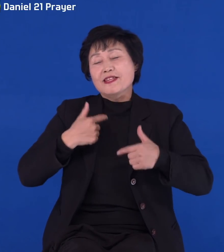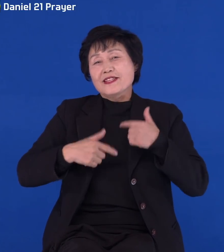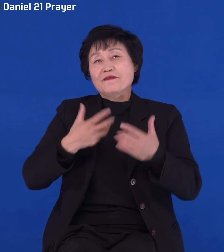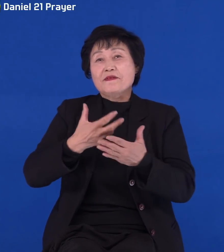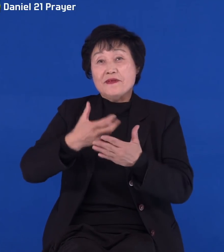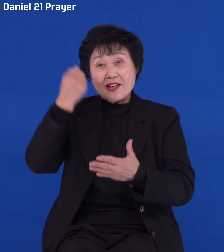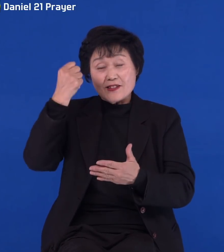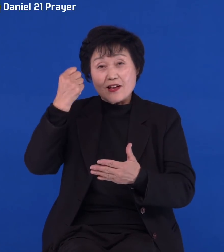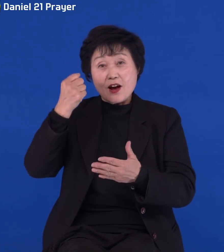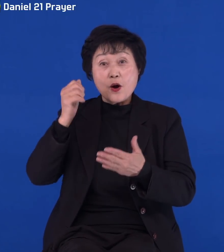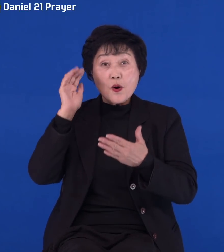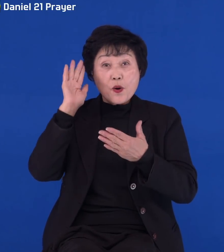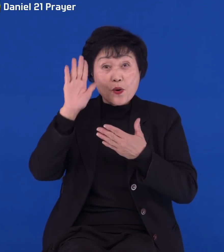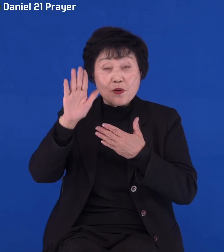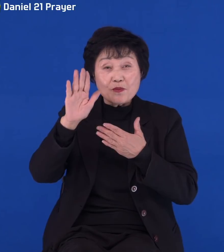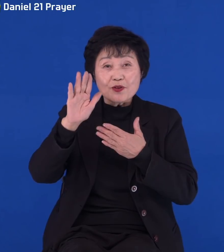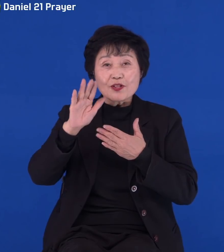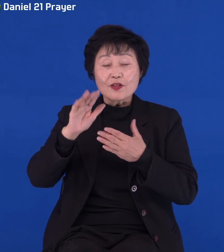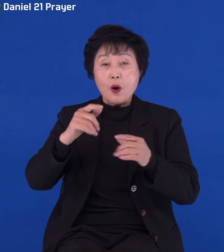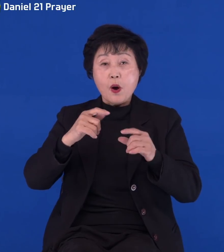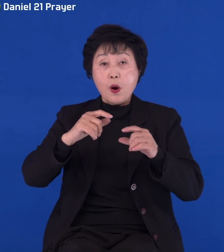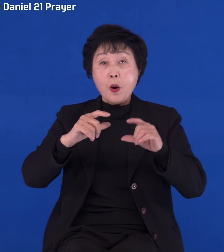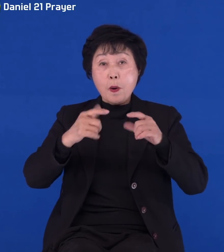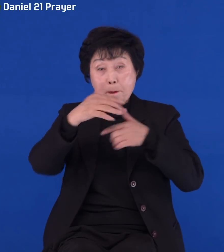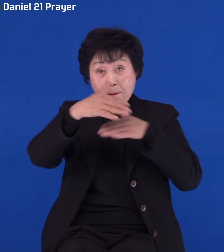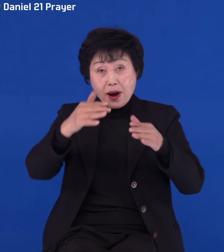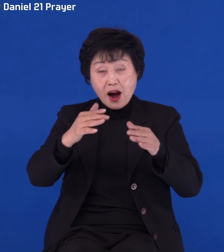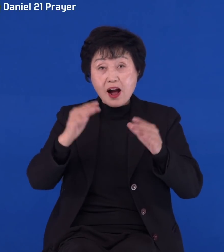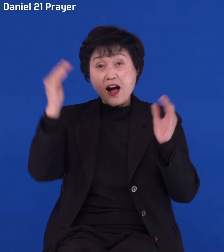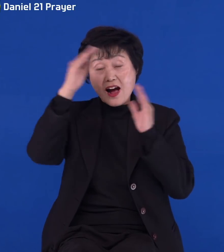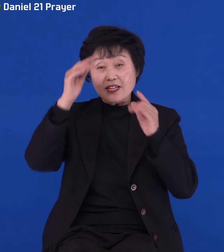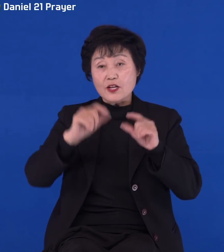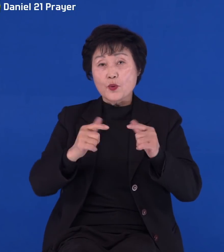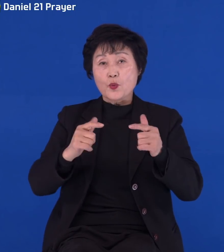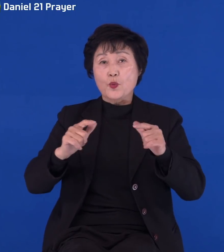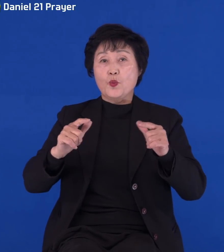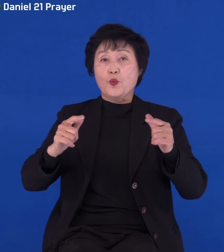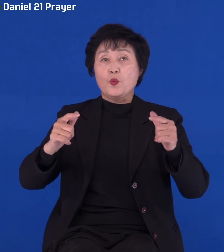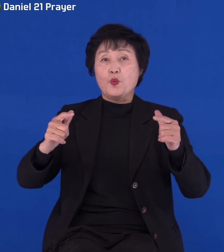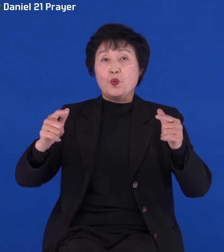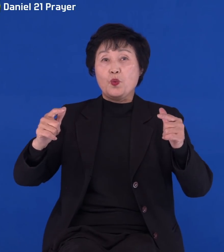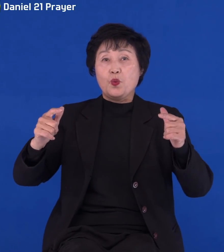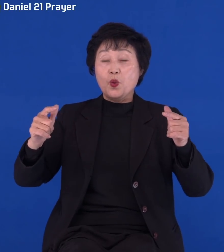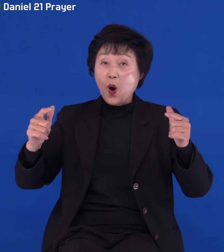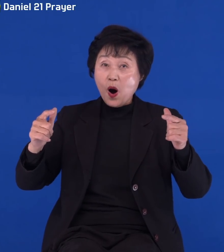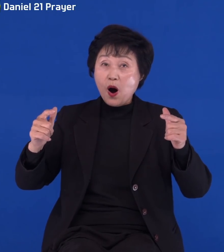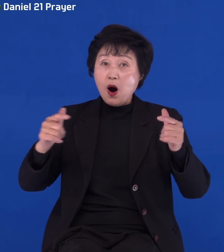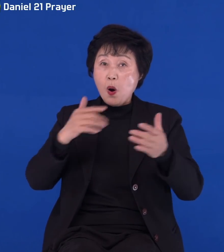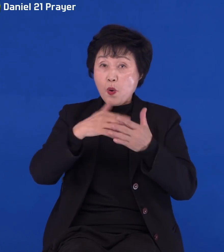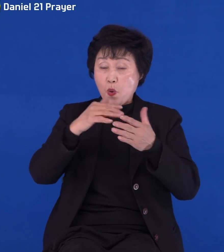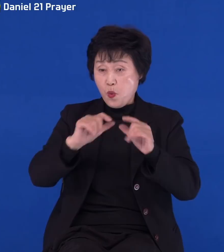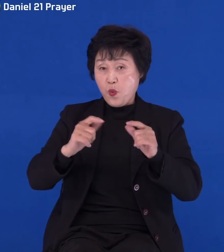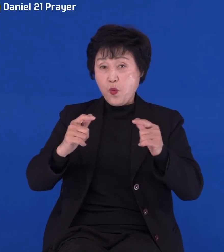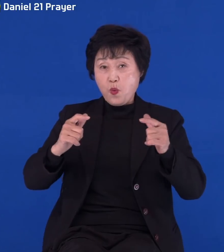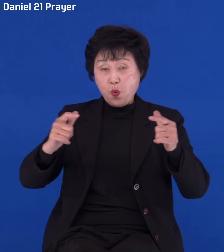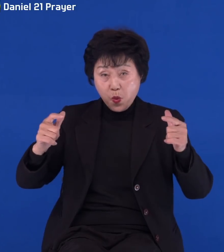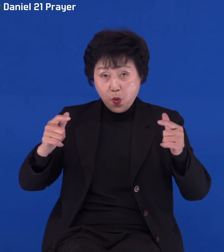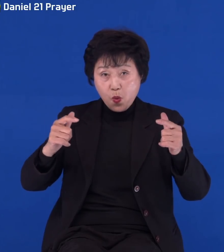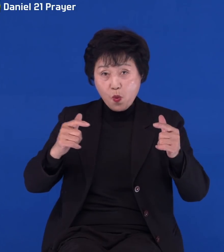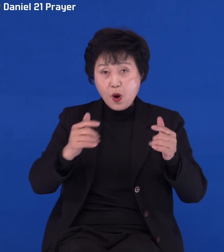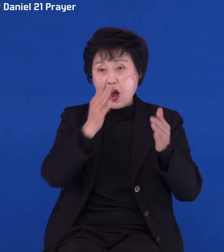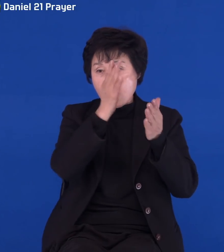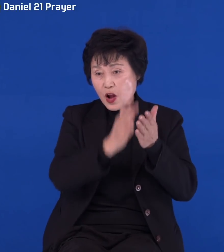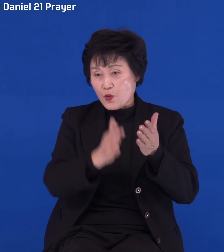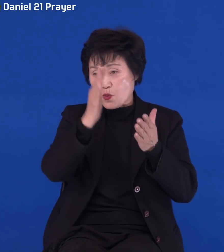자꾸 저희 반 아이들이, 어머니 반 아이들이 계속적으로 막 부흥하는 거예요. 계속 부흥하더니 반을 쪼개지는